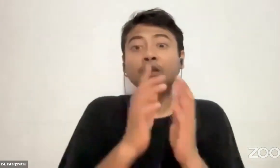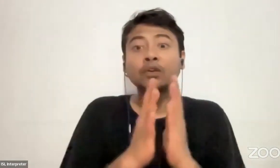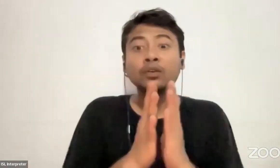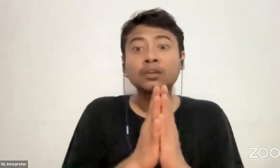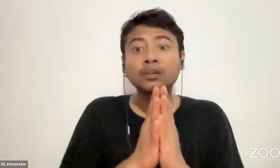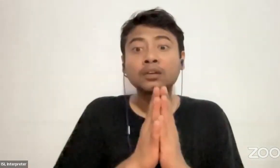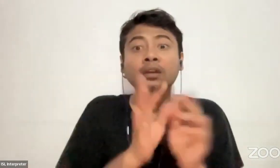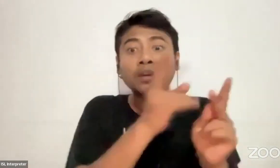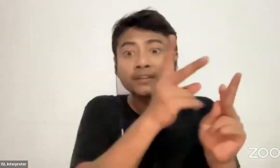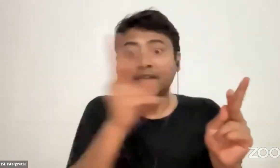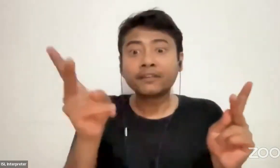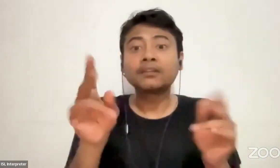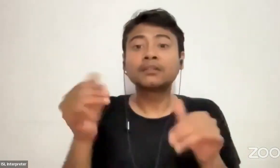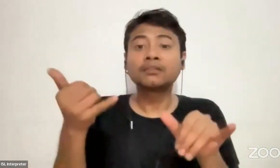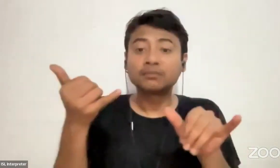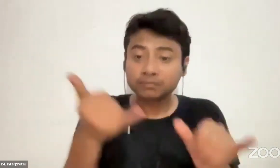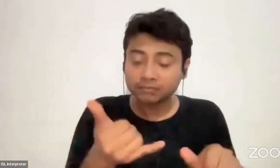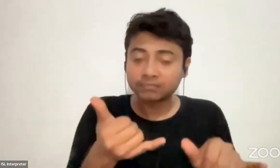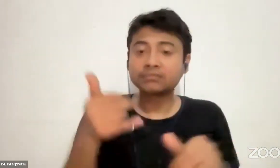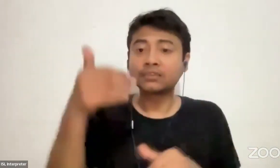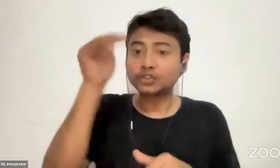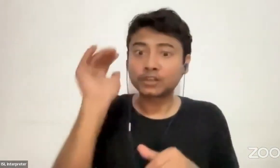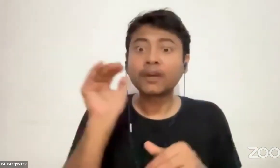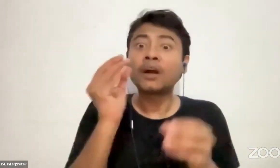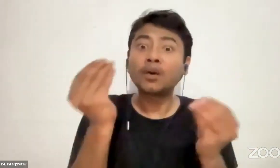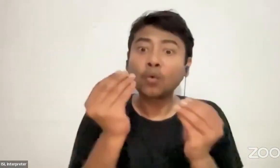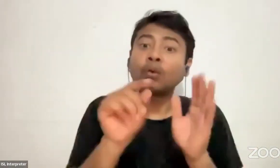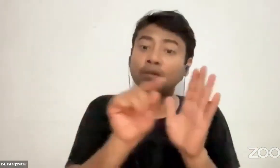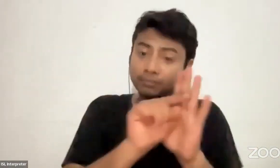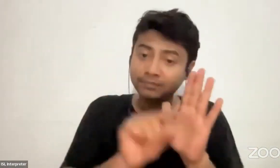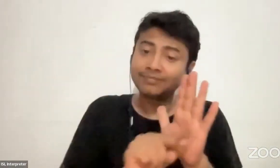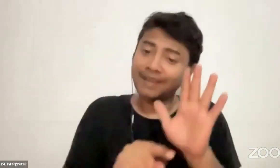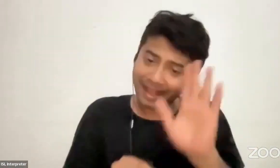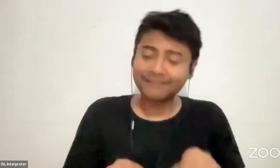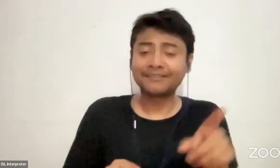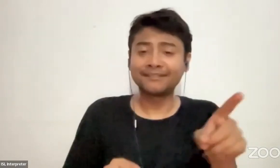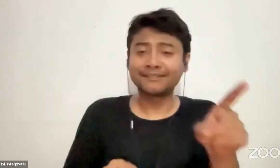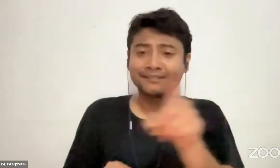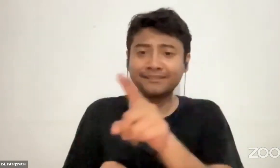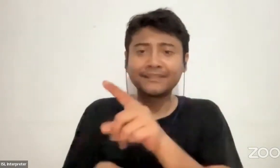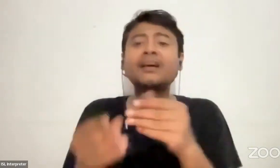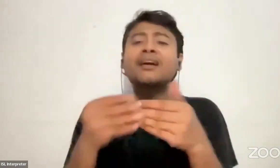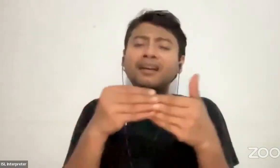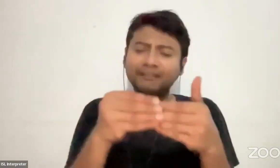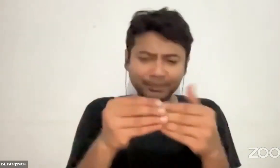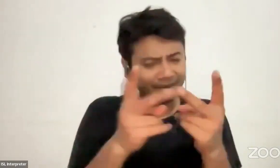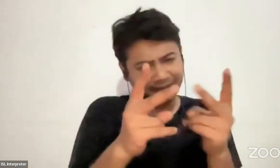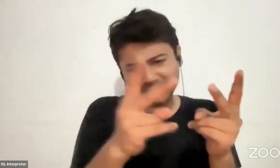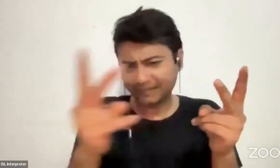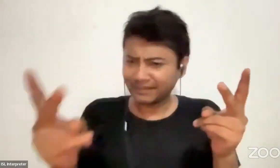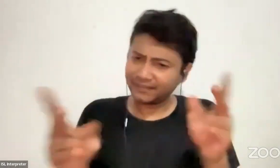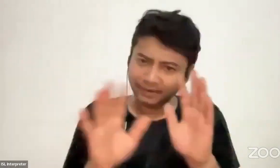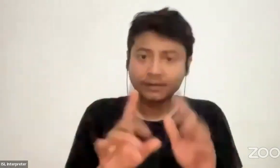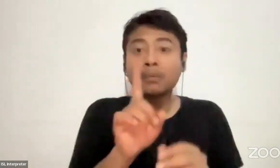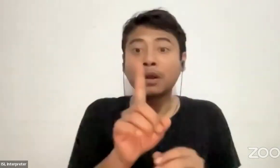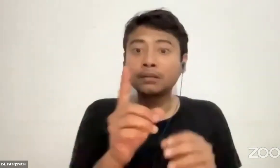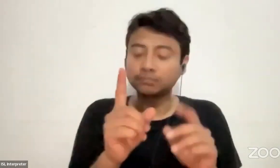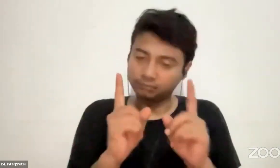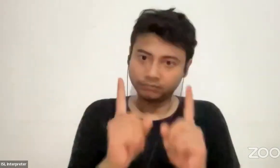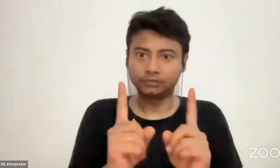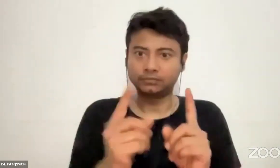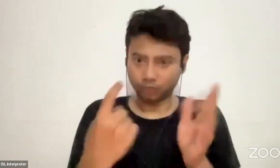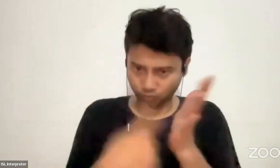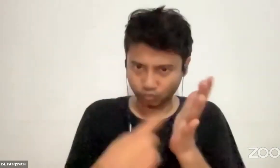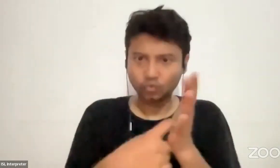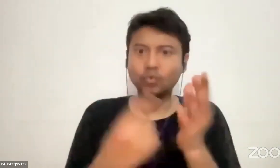पालन है, चाहे कोई जो है किसी भी देवता की पूजा करे उसमें कुछ सात्विक नियम दिए हुए हैं, जिससे क्या